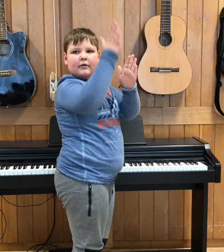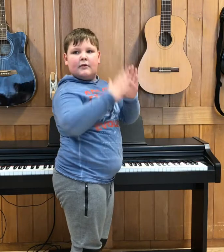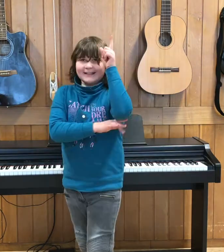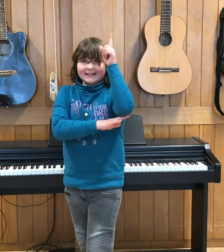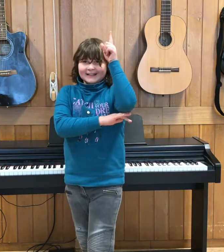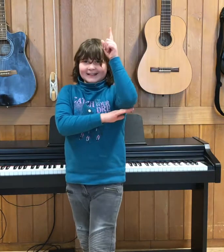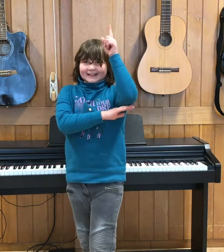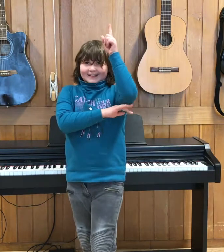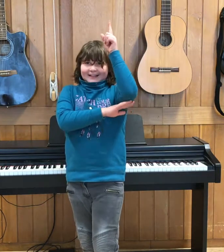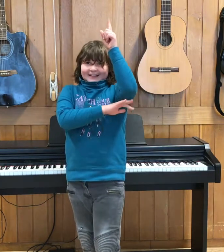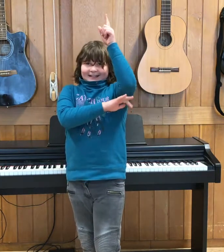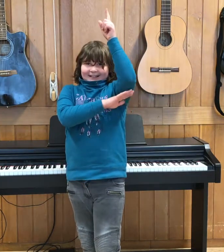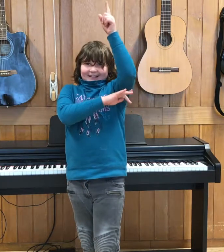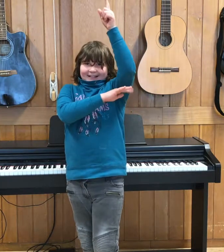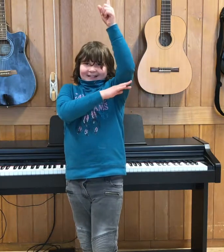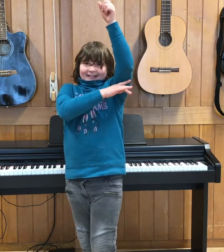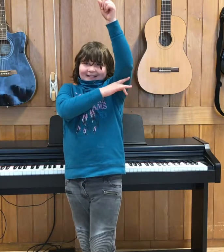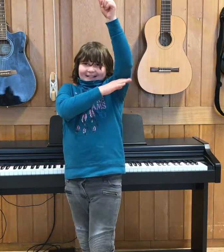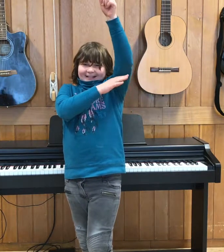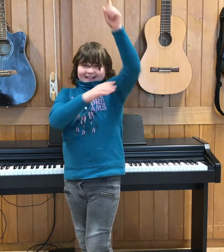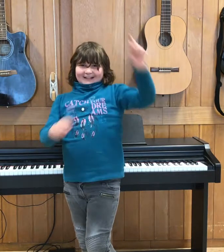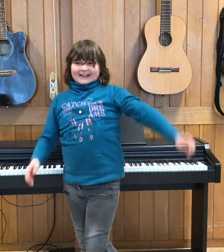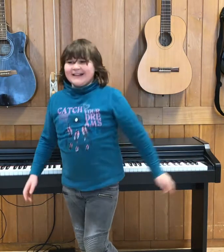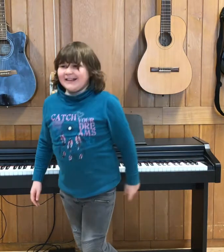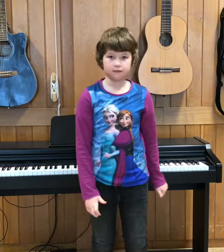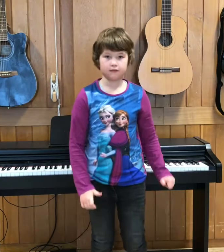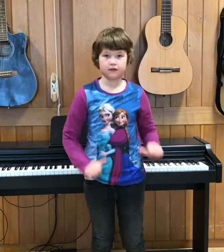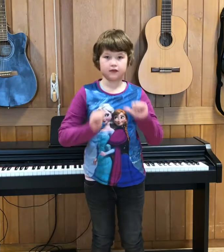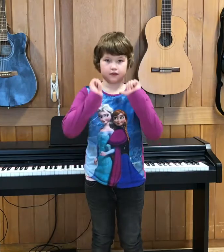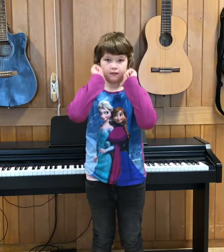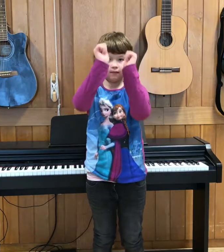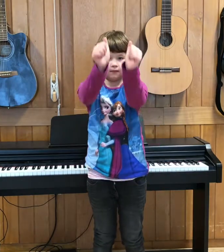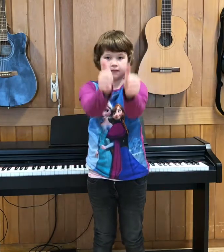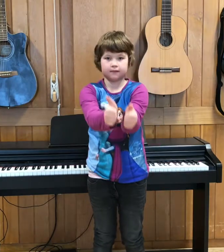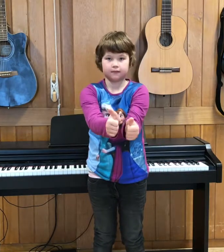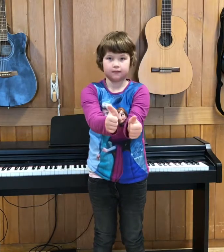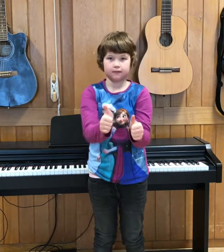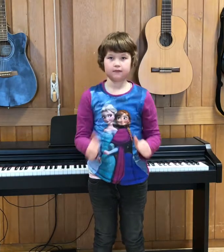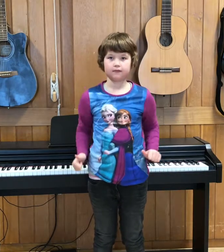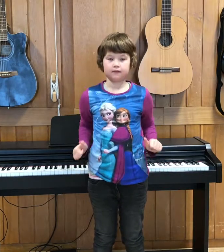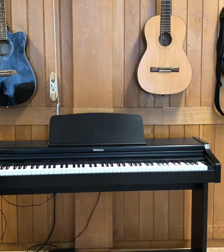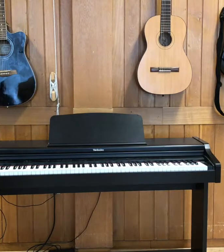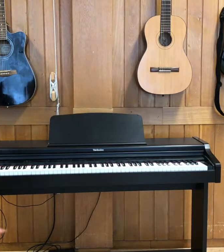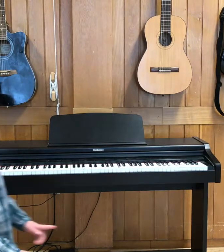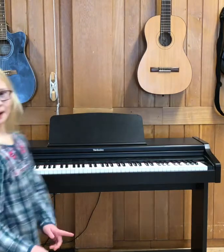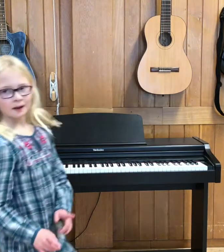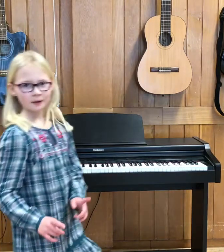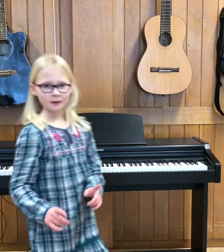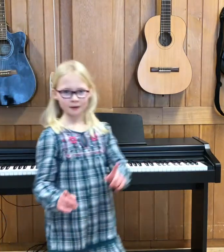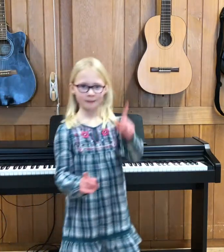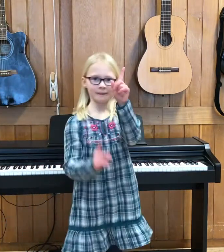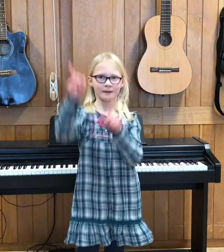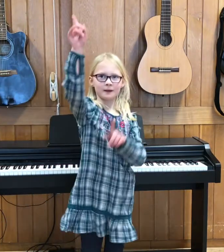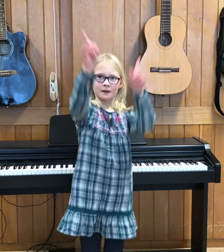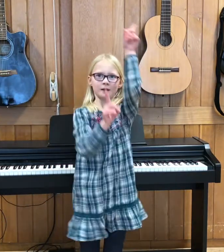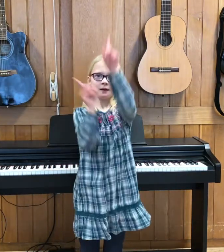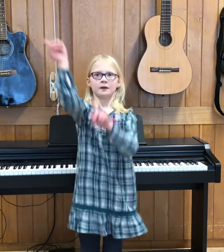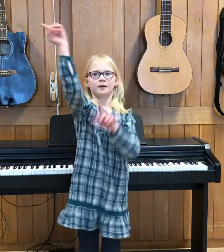Verbrennen wir ein Kind, still ist mir still Und leben wie ein